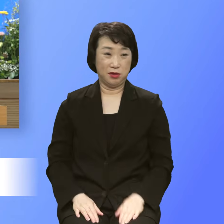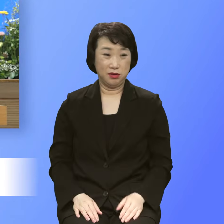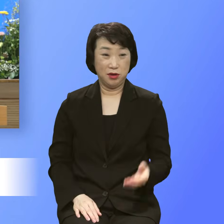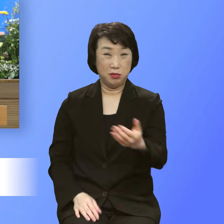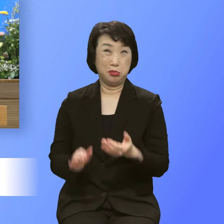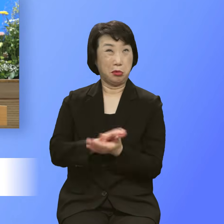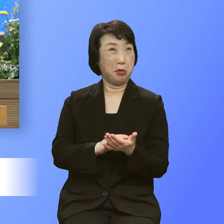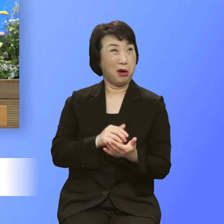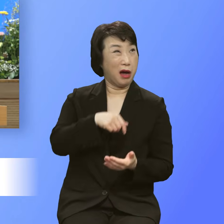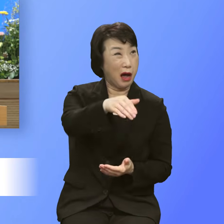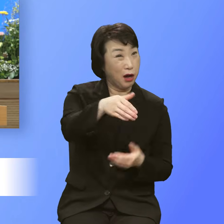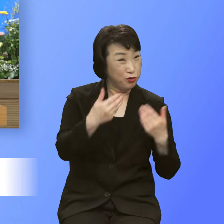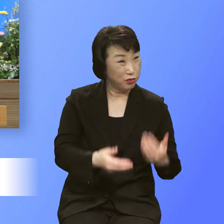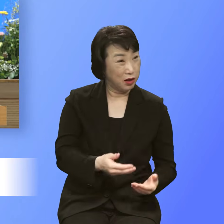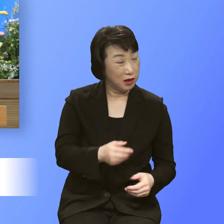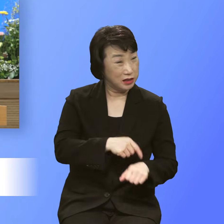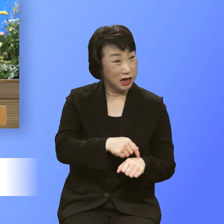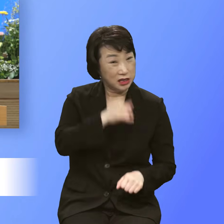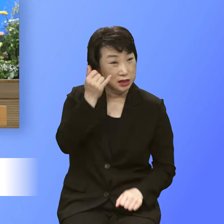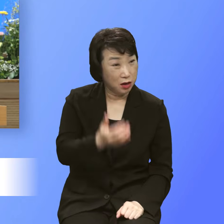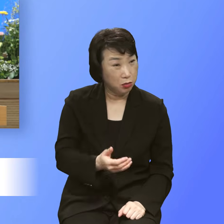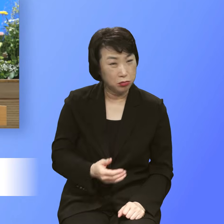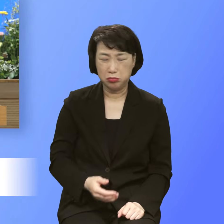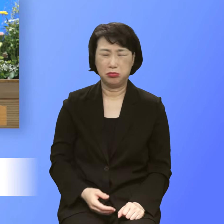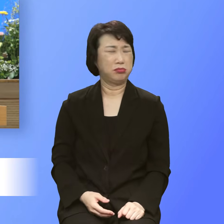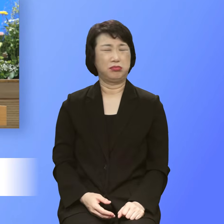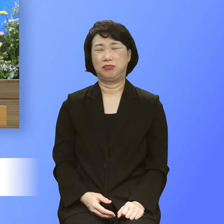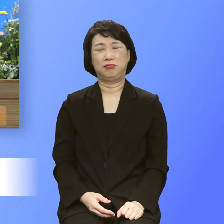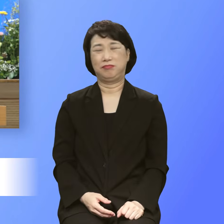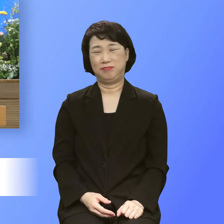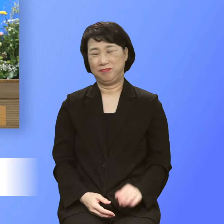어떻게 놀러가고 휴가 갈 길이 있냐?